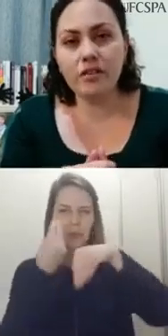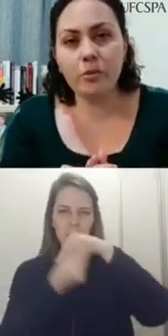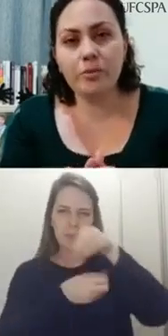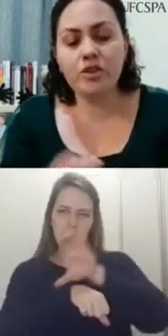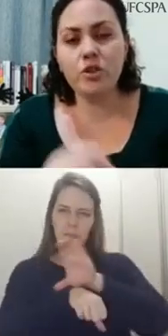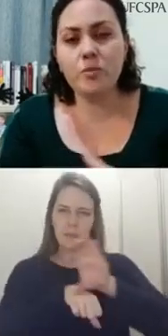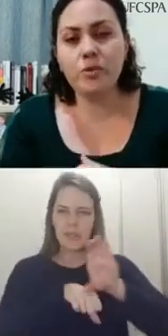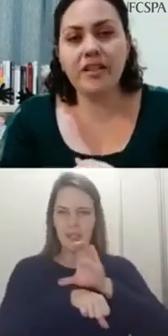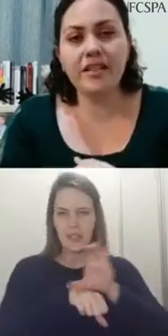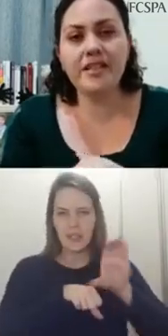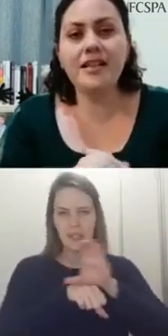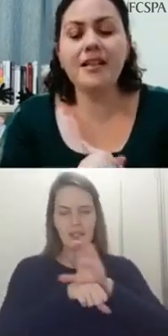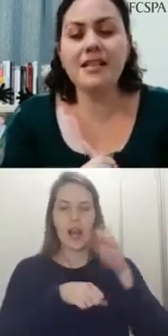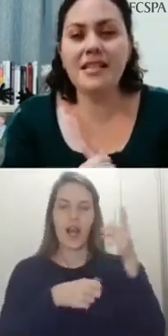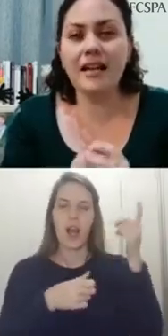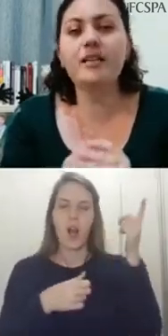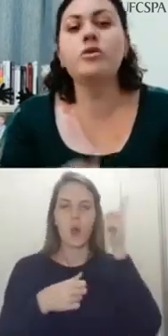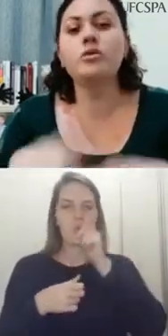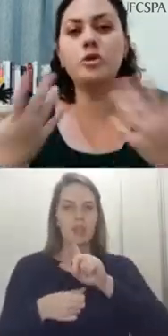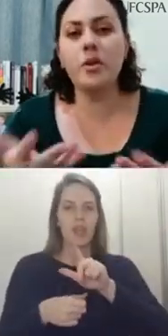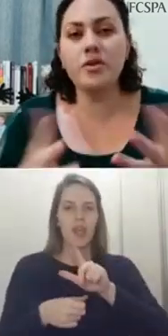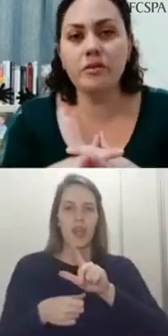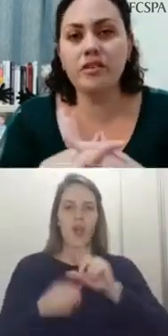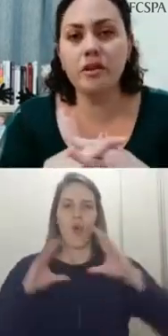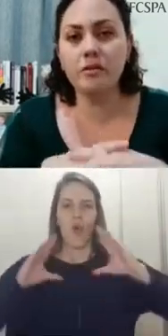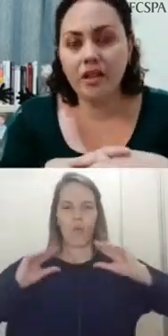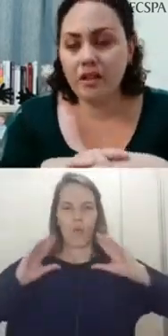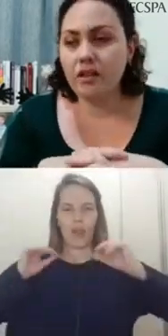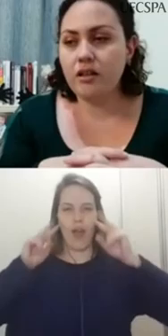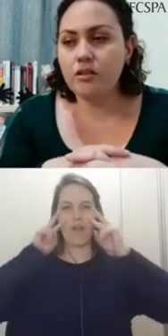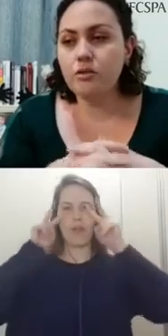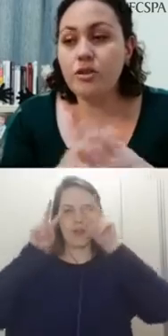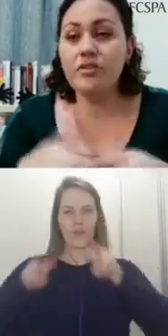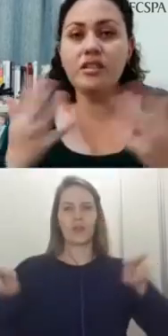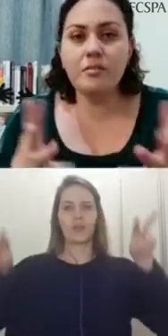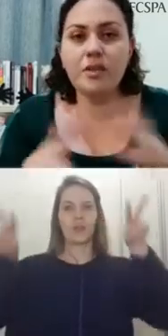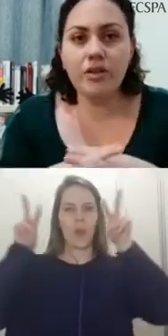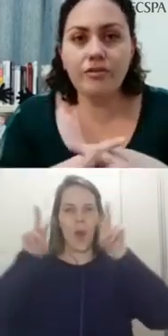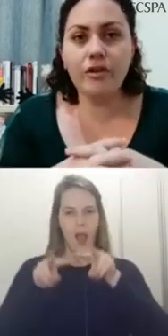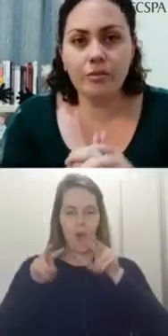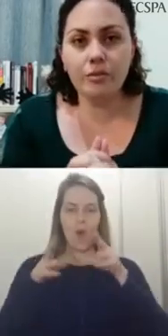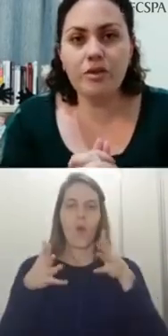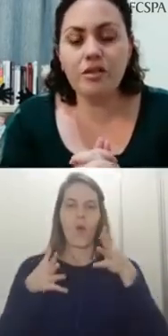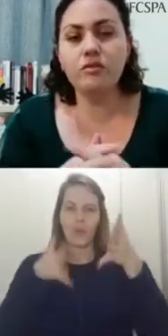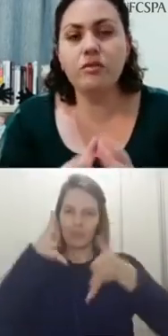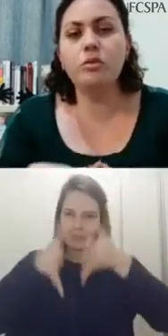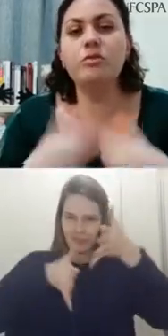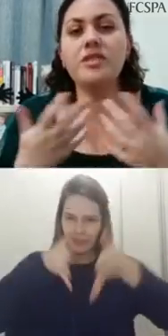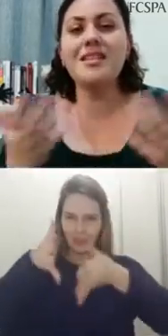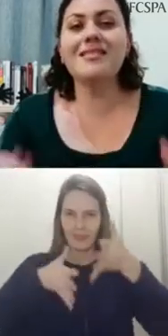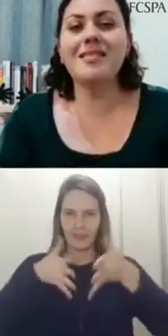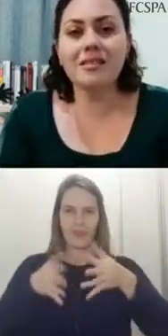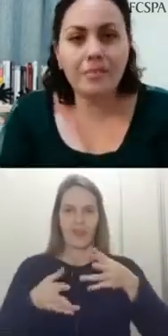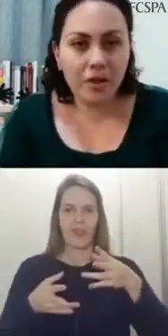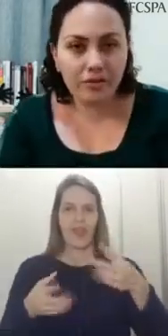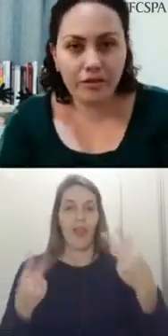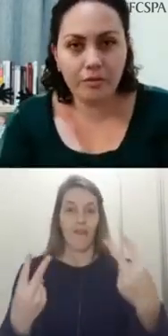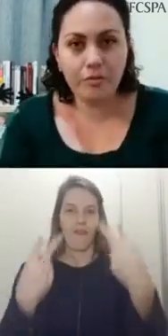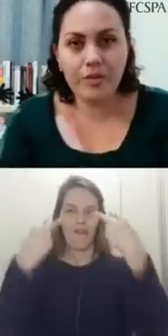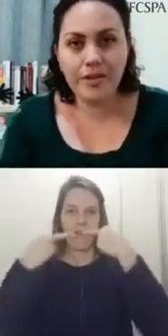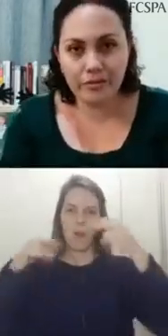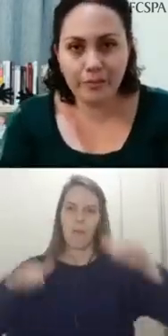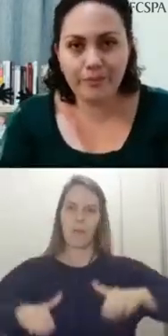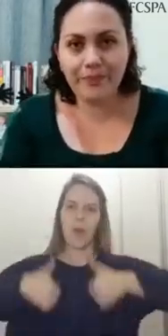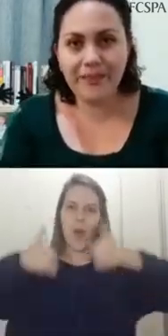contraste, então, para a gente poder sinalizar e que todos possam, então, nos ver da melhor forma possível ou nos entender da melhor